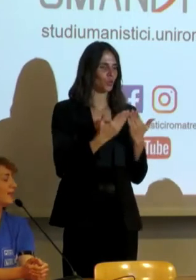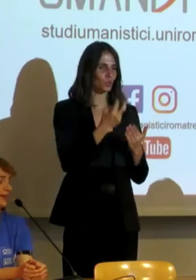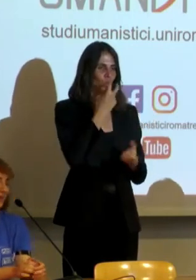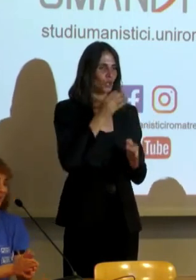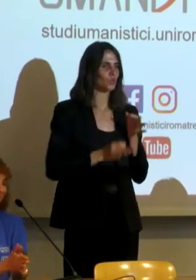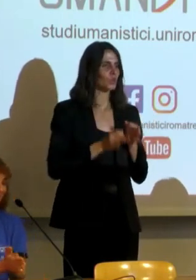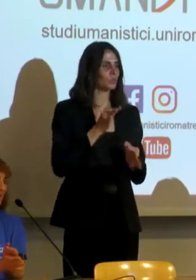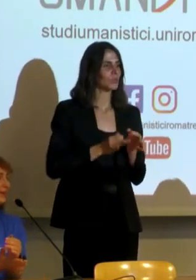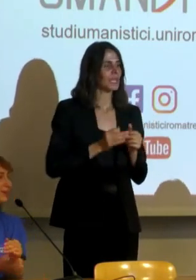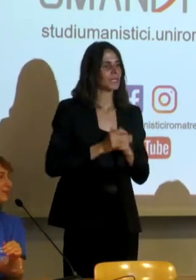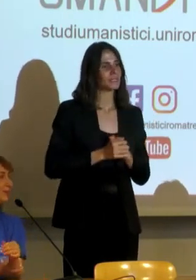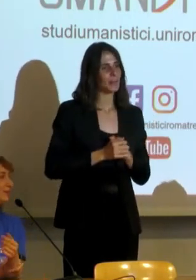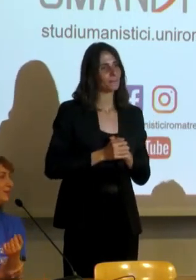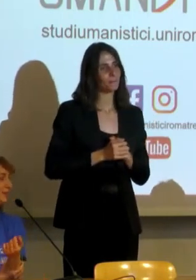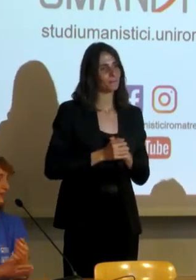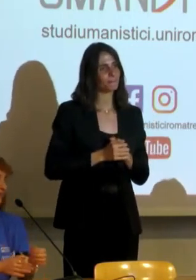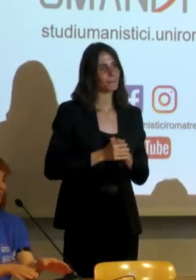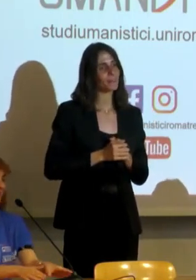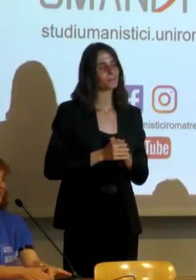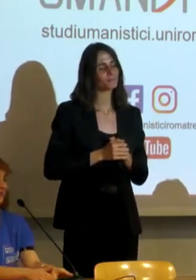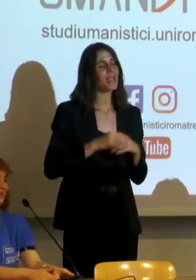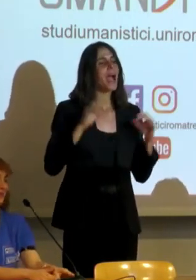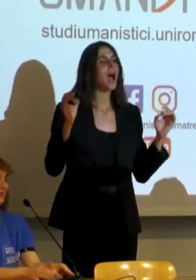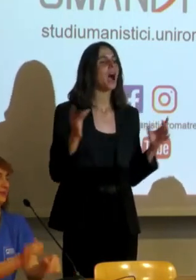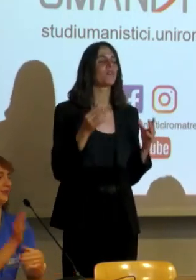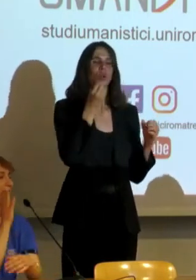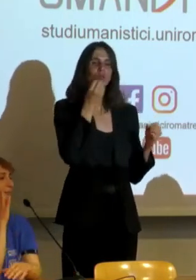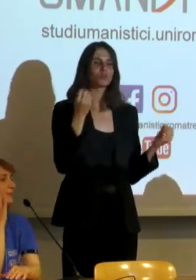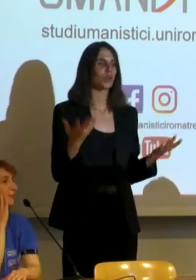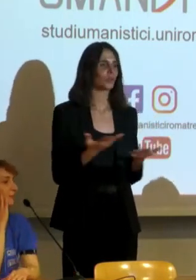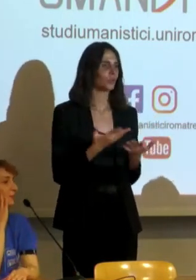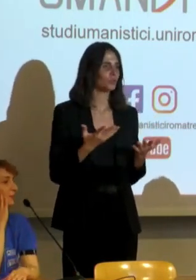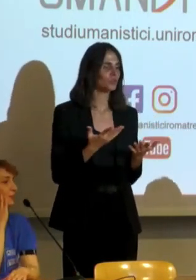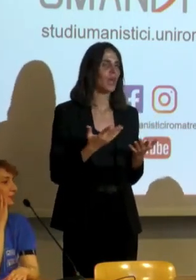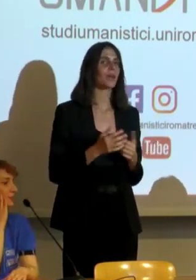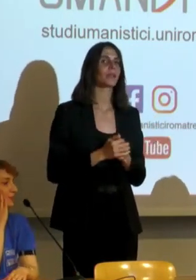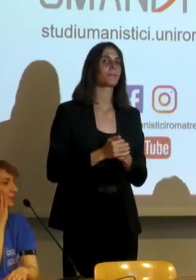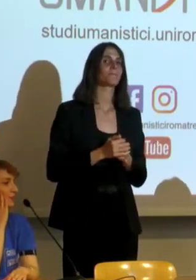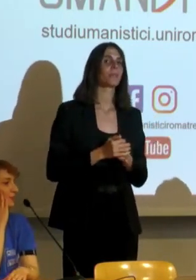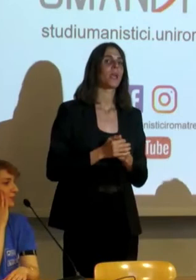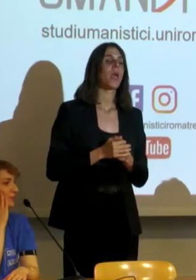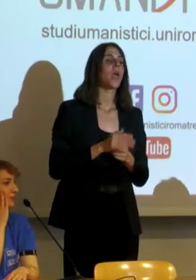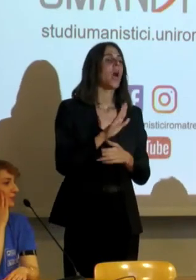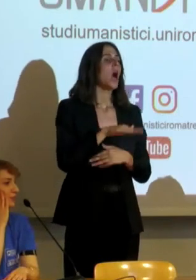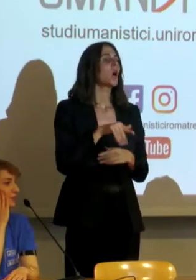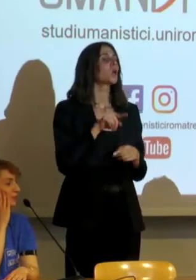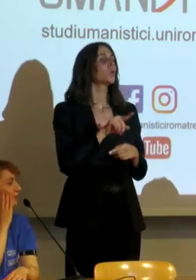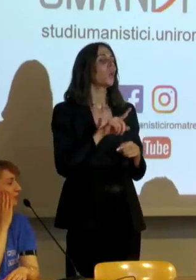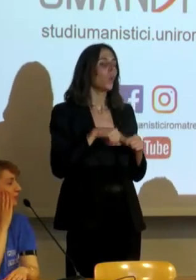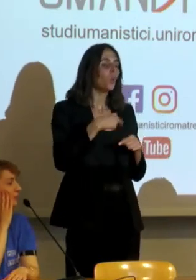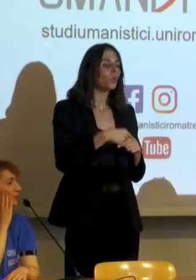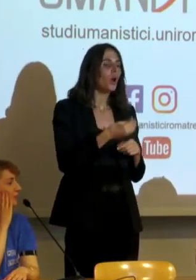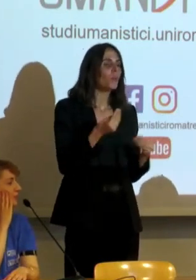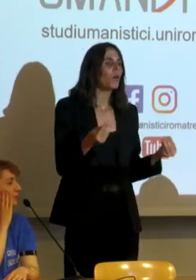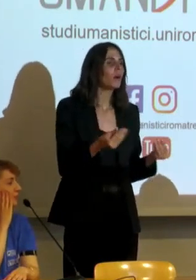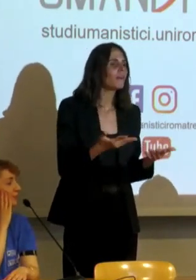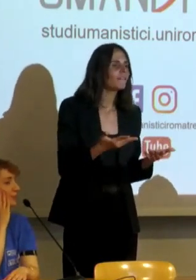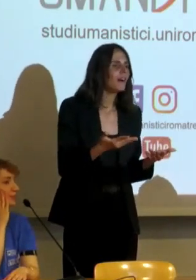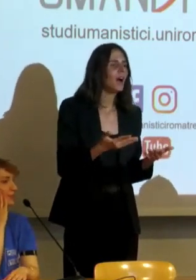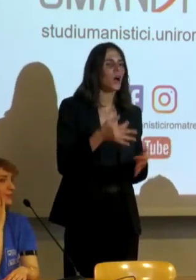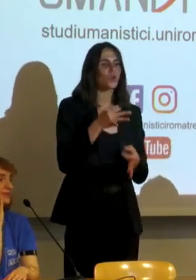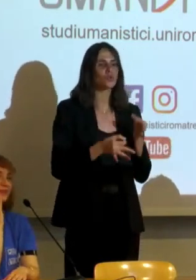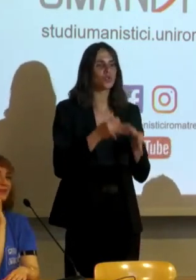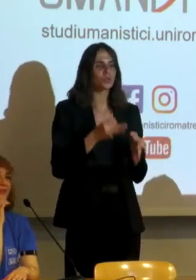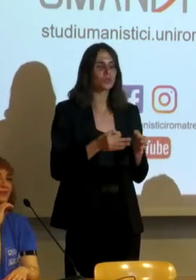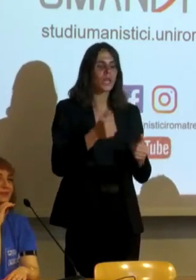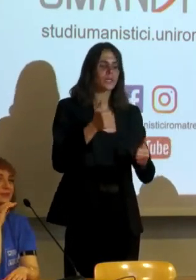Quindi, come capita spesso, arrivano le pressioni familiari, le aspettative, mamma cosa fai dopo, iscriviti a giurisprudenza, troverai